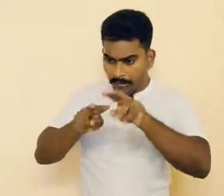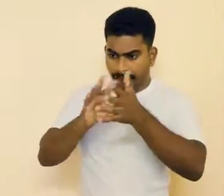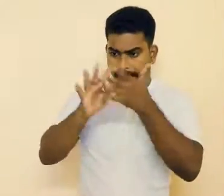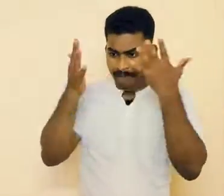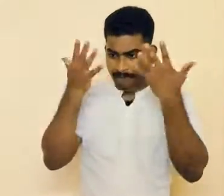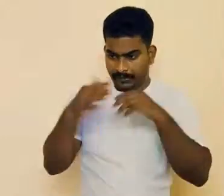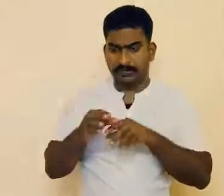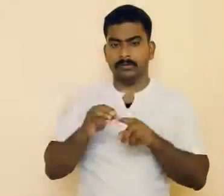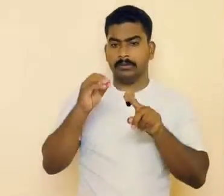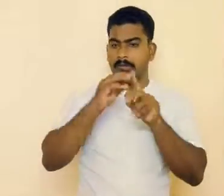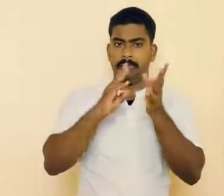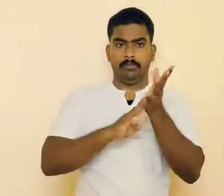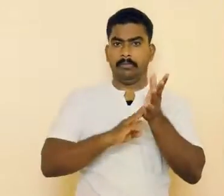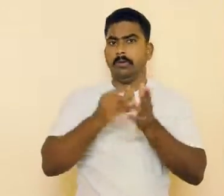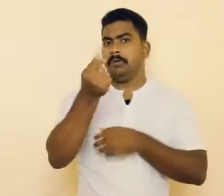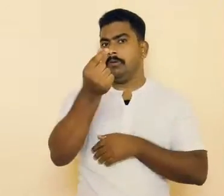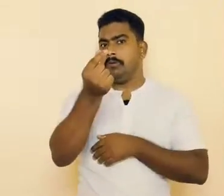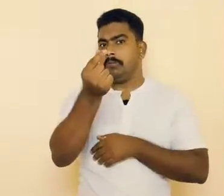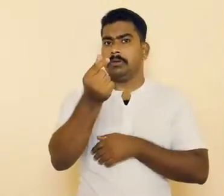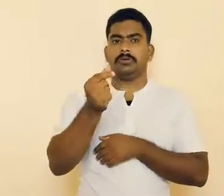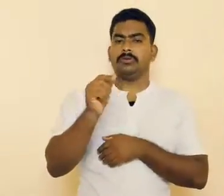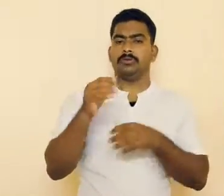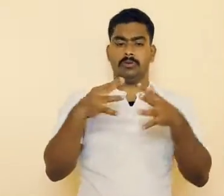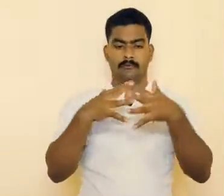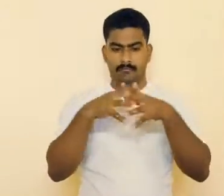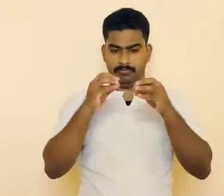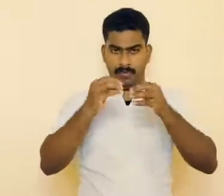മരിച്ചവരുടെ കുടുംബങ്ങൾക്ക് 2 ലക്ഷം രൂപ വീതം നൽകും.